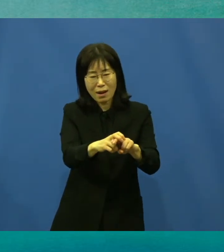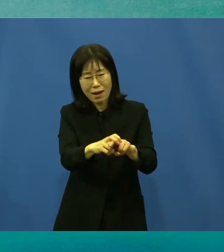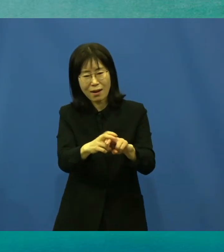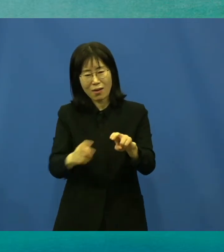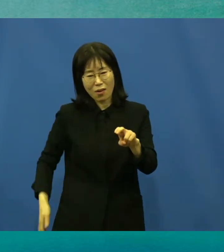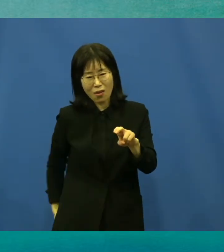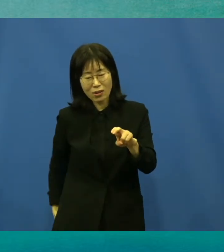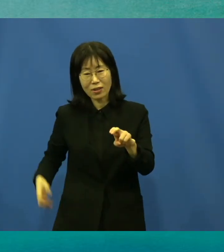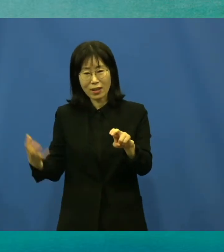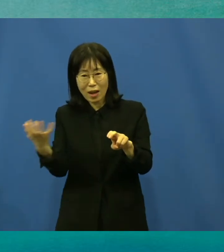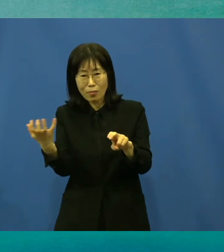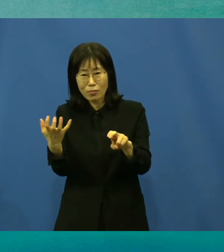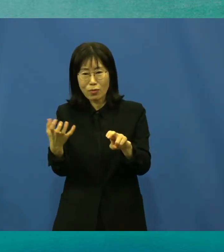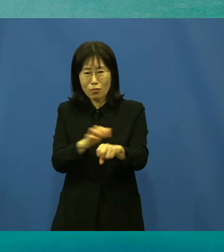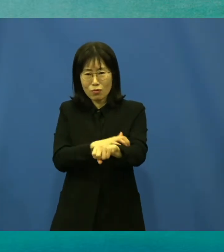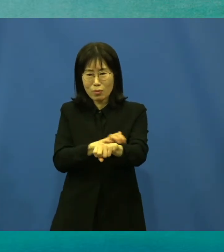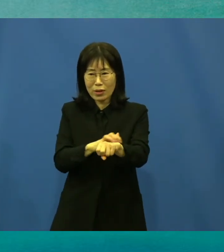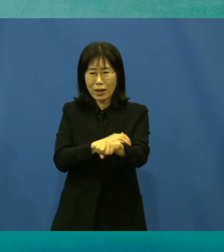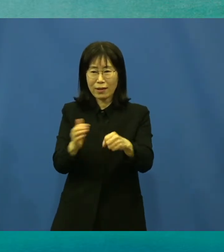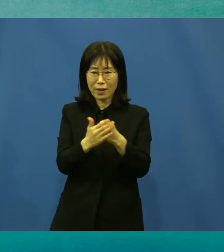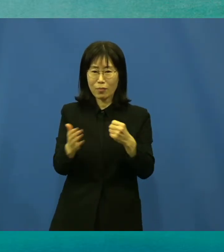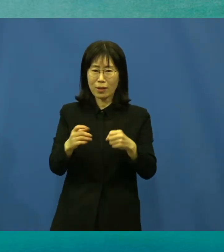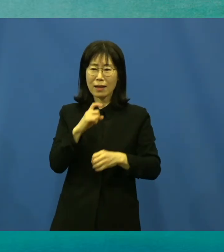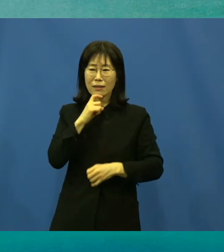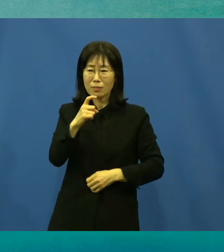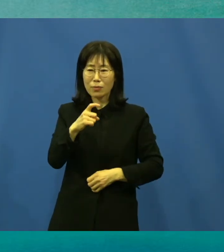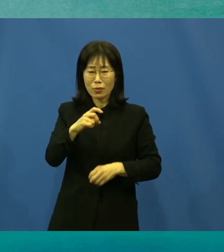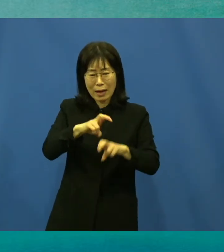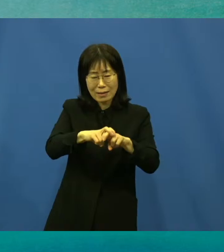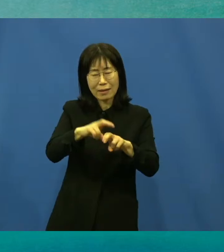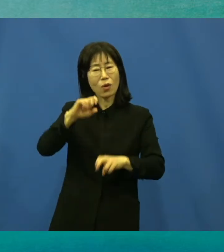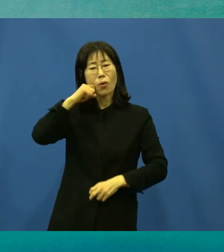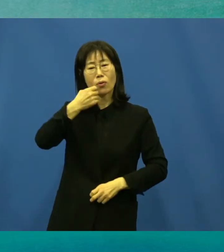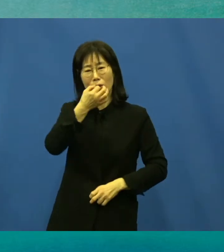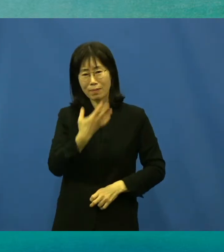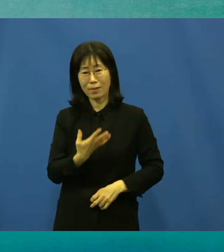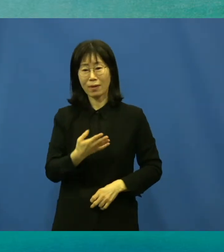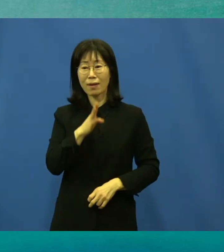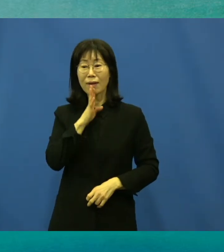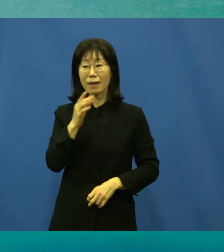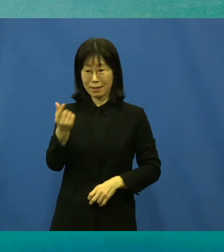여러분, 상황이 참 중요하죠. 요나의 물고기 뱃속은 어떨까요?